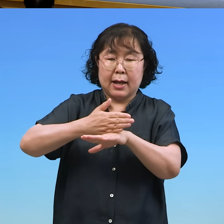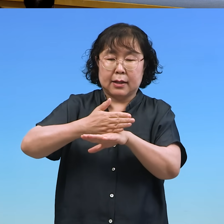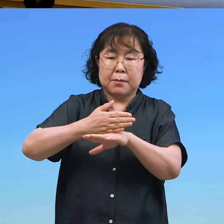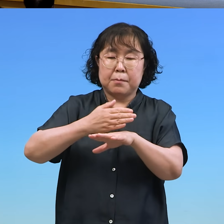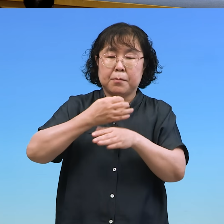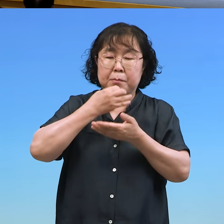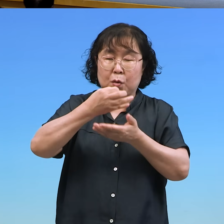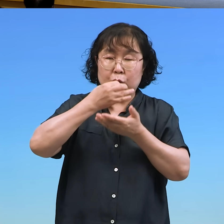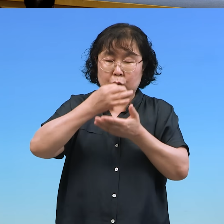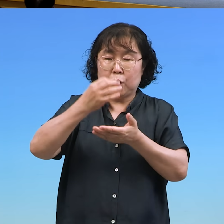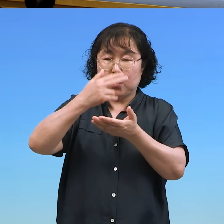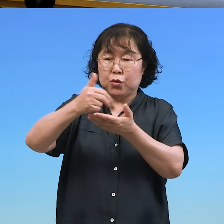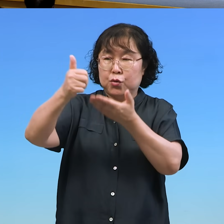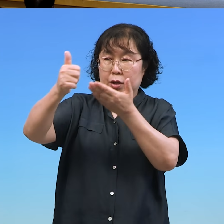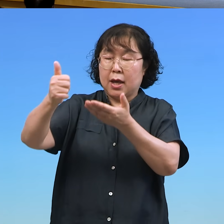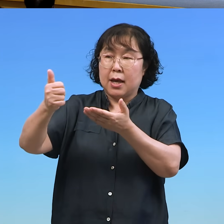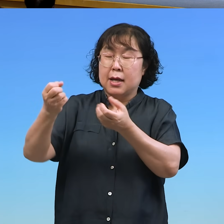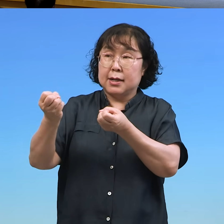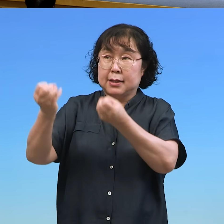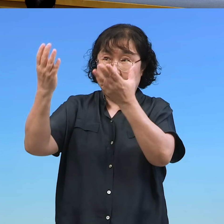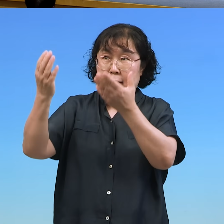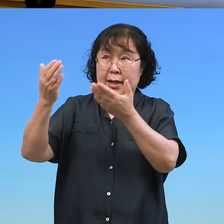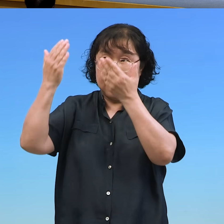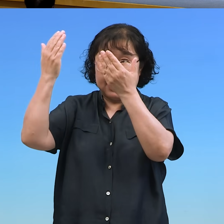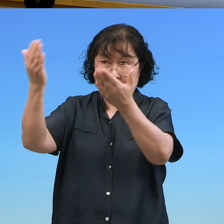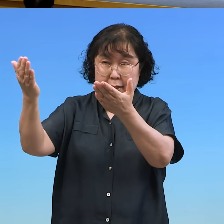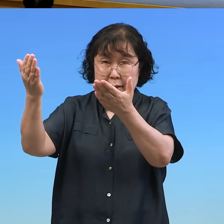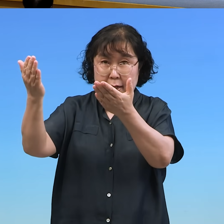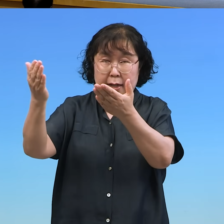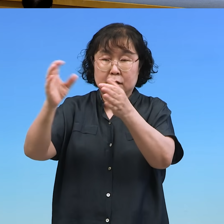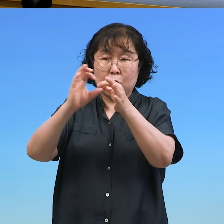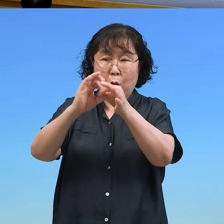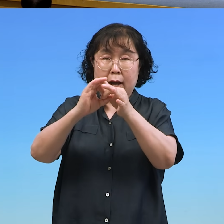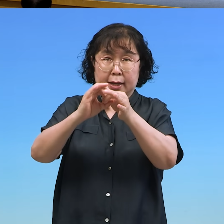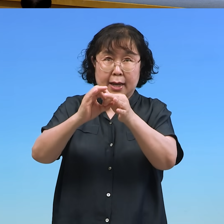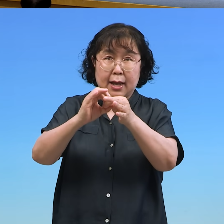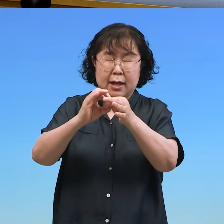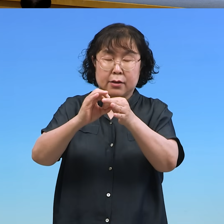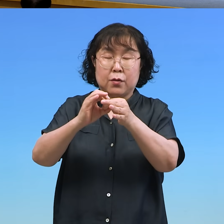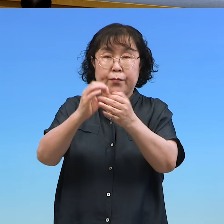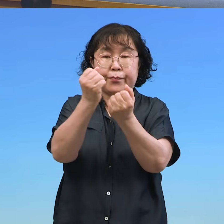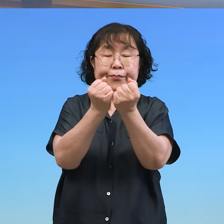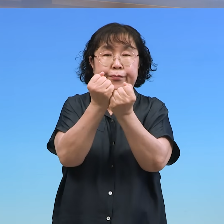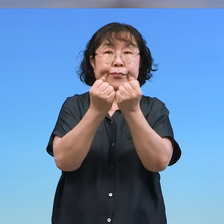나는 감사하는 목소리로 주께 제사를 드리며의 이 관계가 어떤 관계인지 아십니까? 7절에 나오는